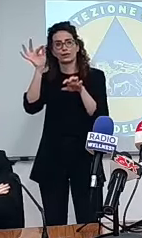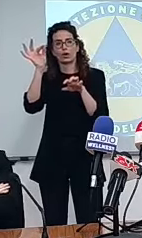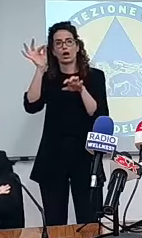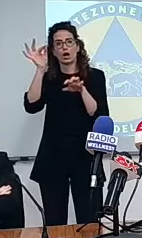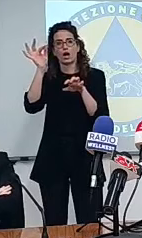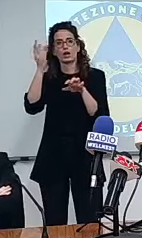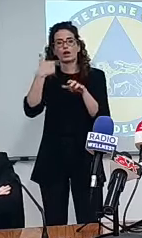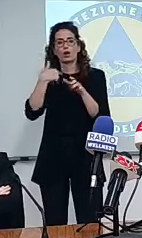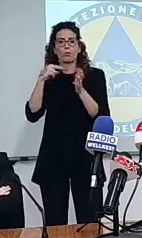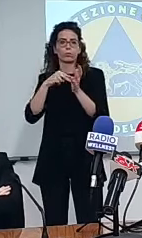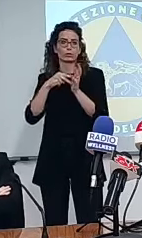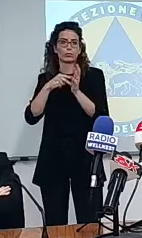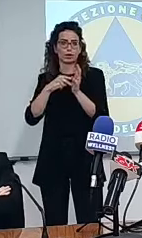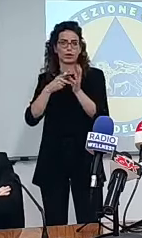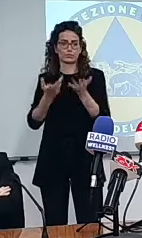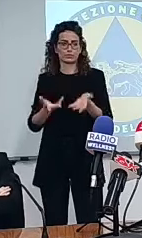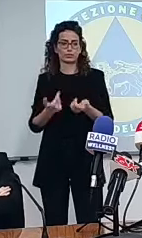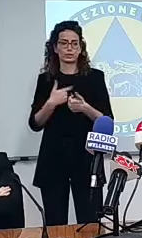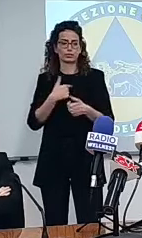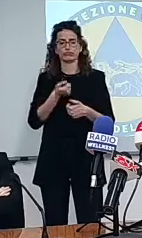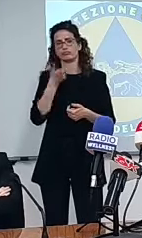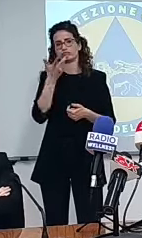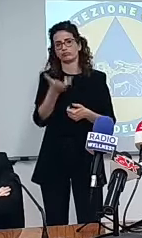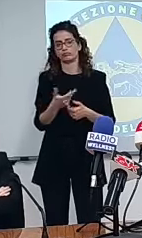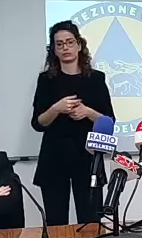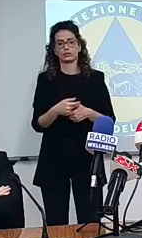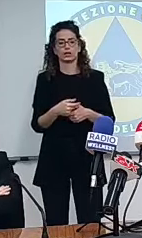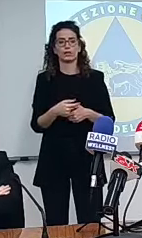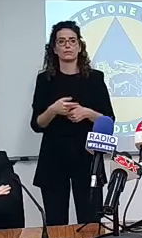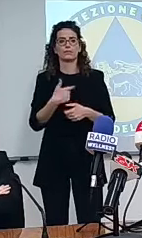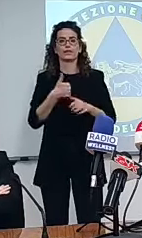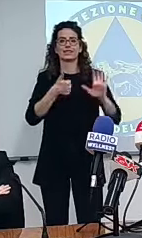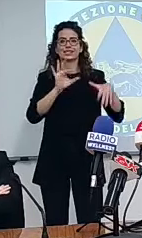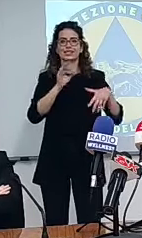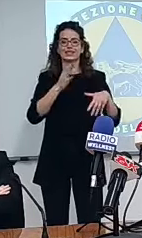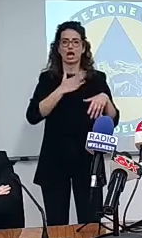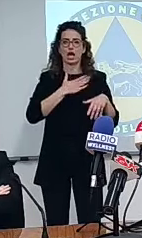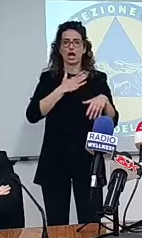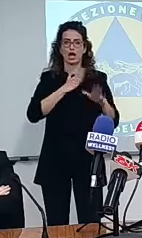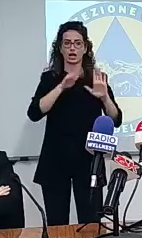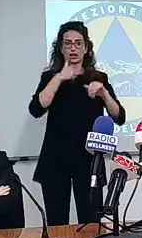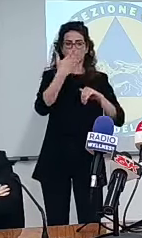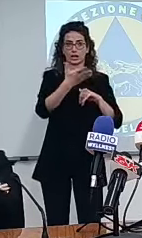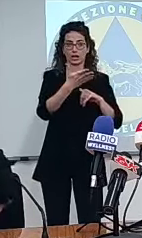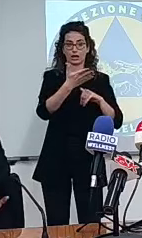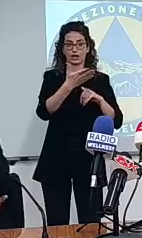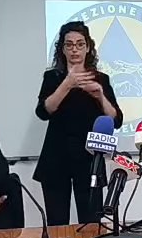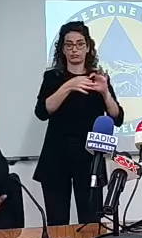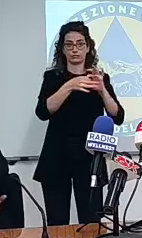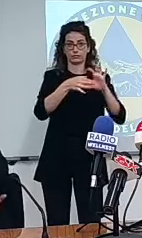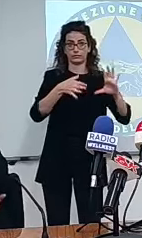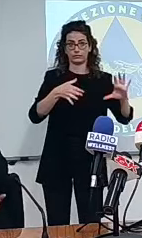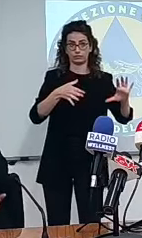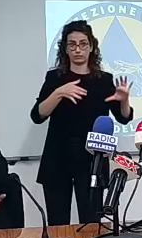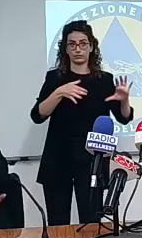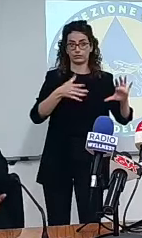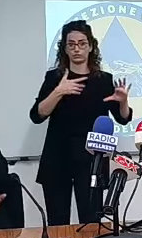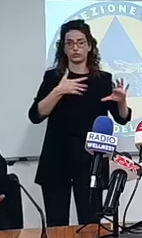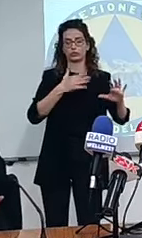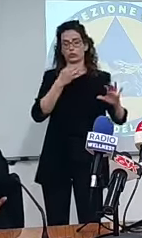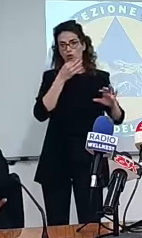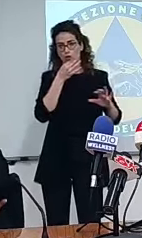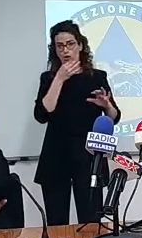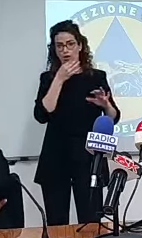problemino ha. Io vi do solo un dato: noi abbiamo sganciato gli over 60, sganciati, cioè tolto